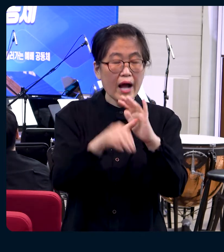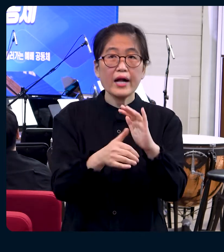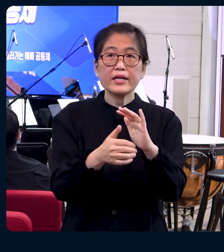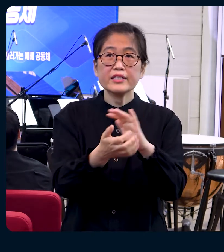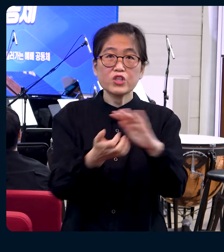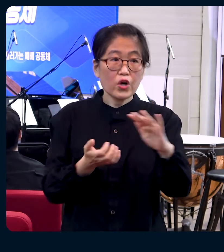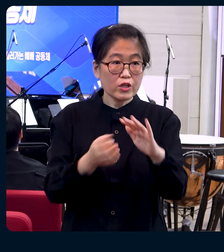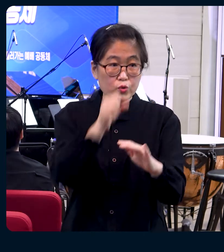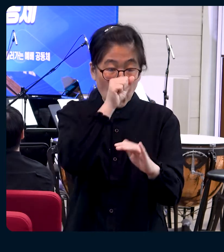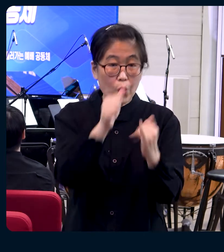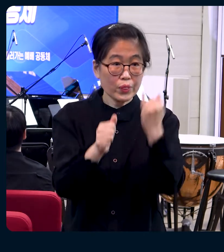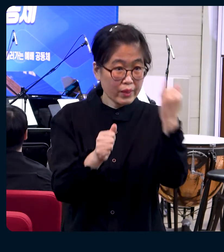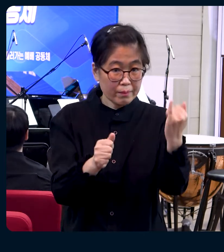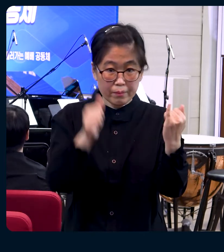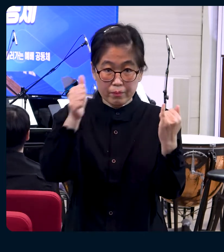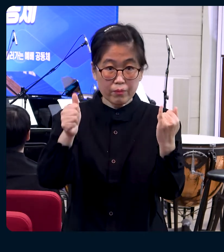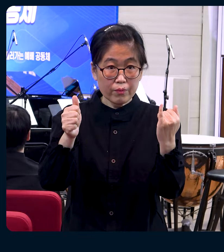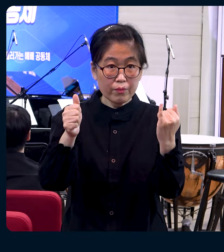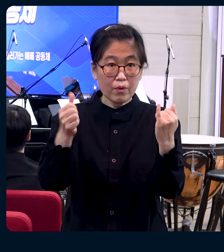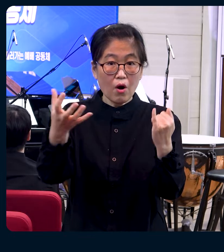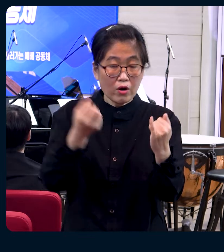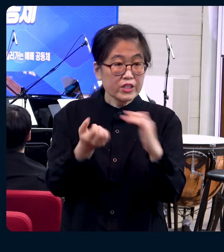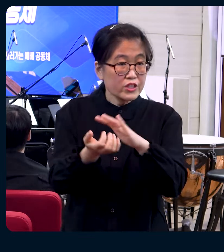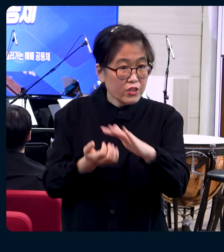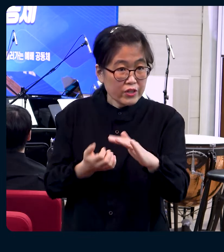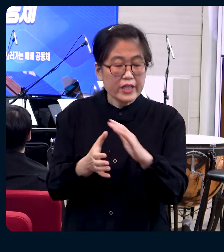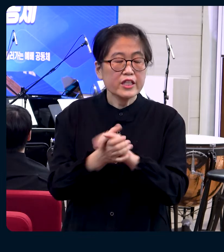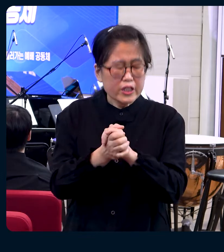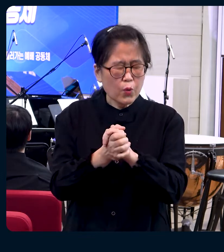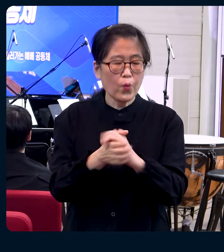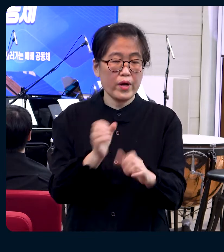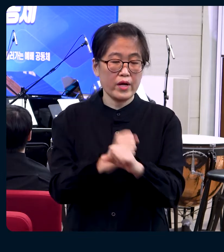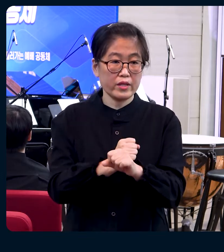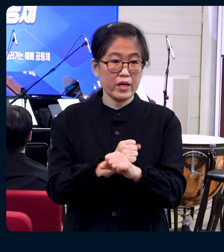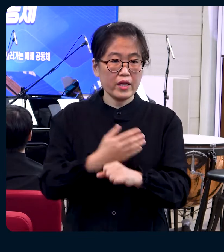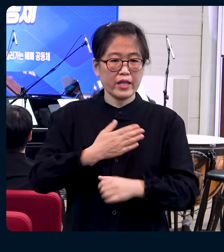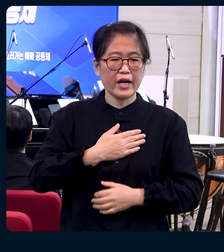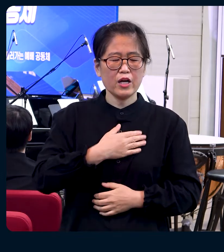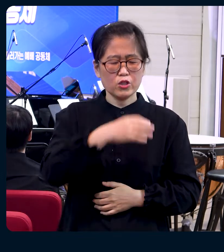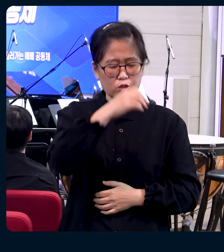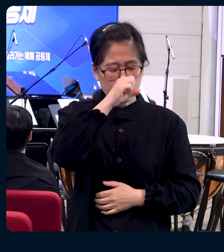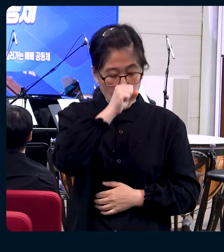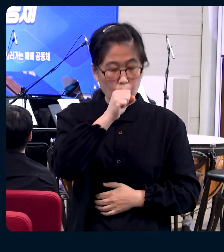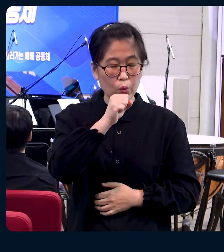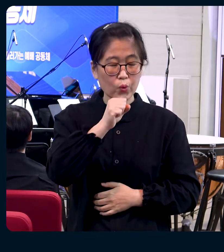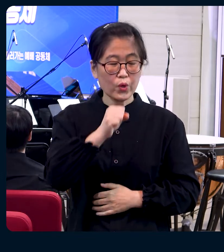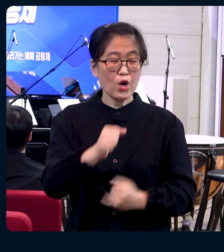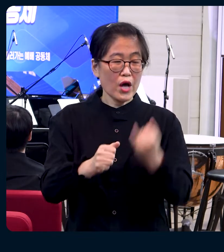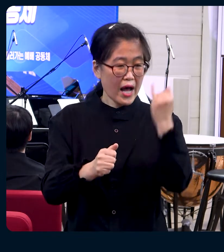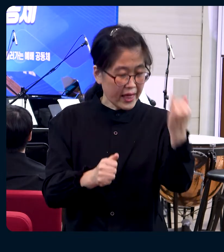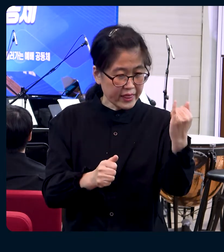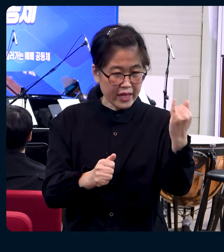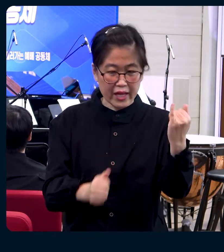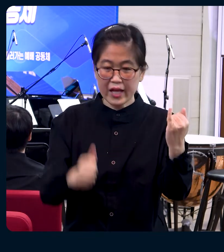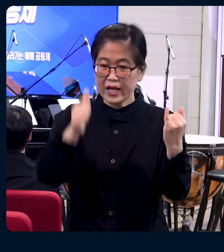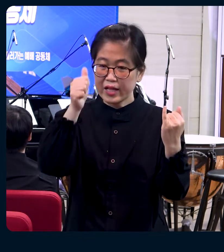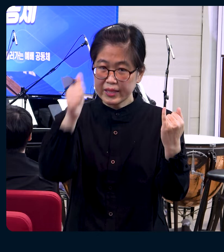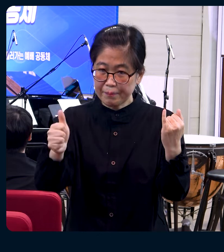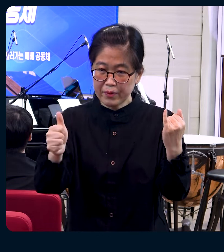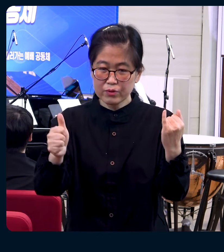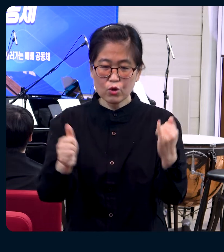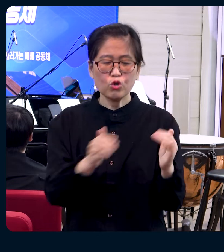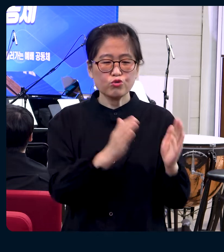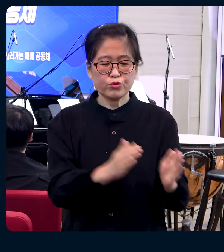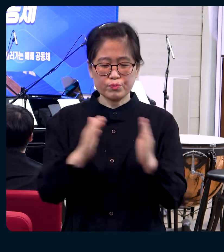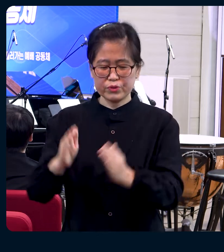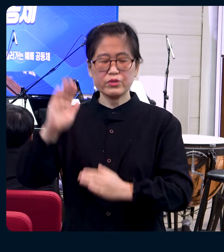사람들이라면 좋은 남편, 좋은 아내를 얻기 전에 내가 먼저 좋은 남편감과 좋은 아내감으로